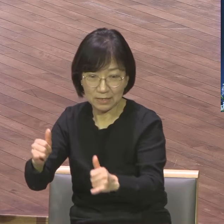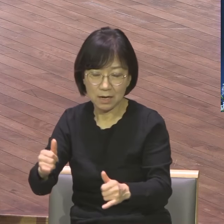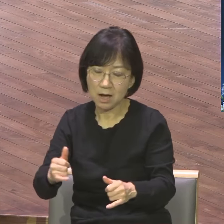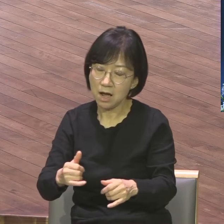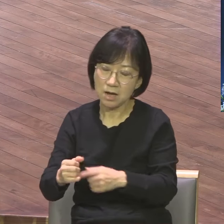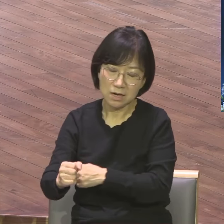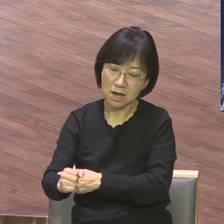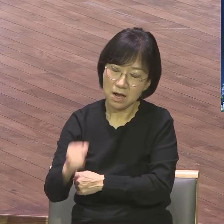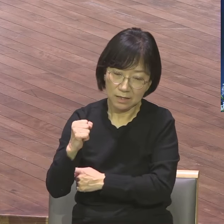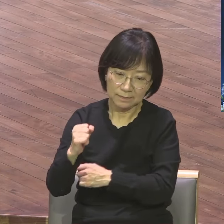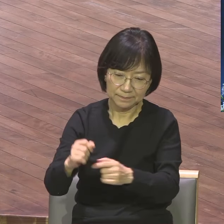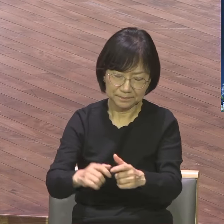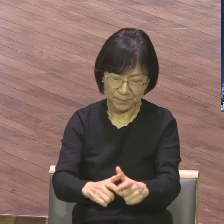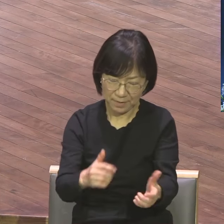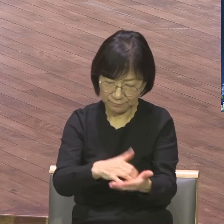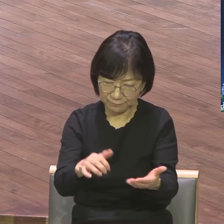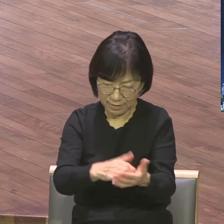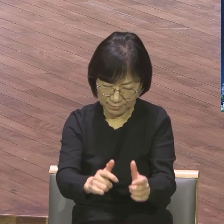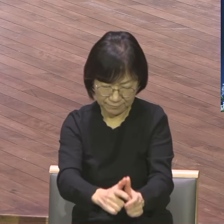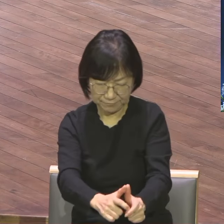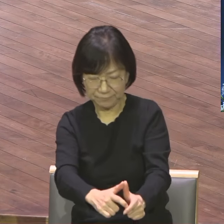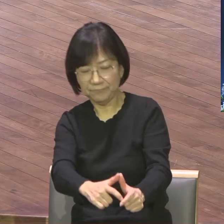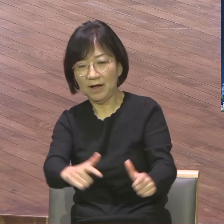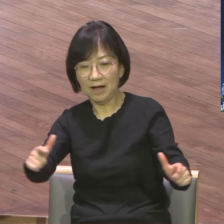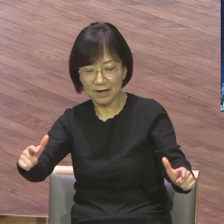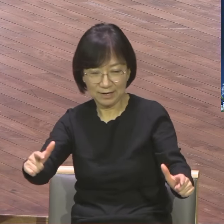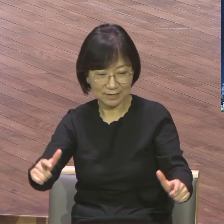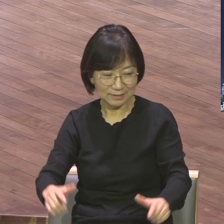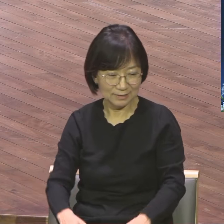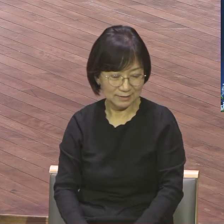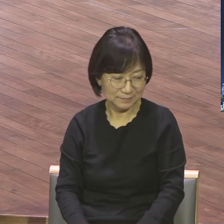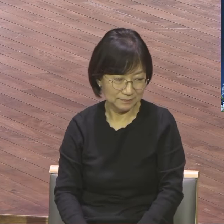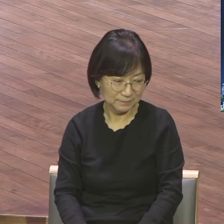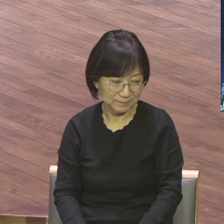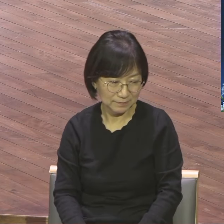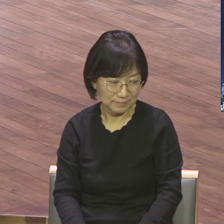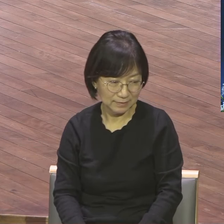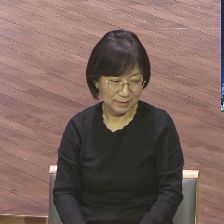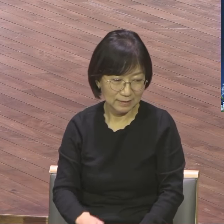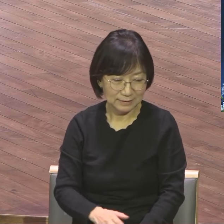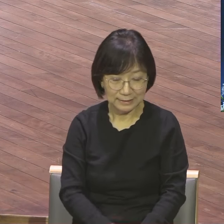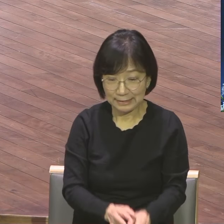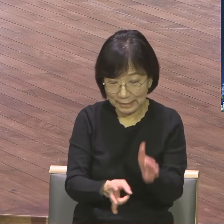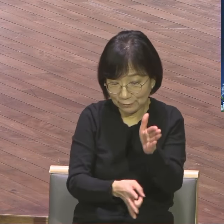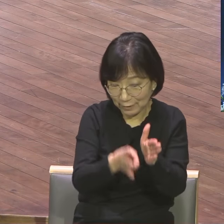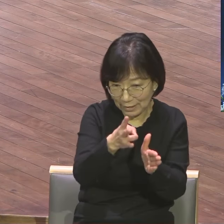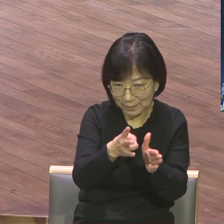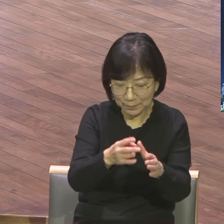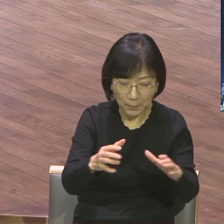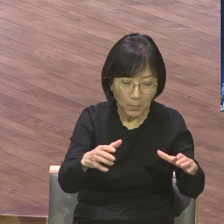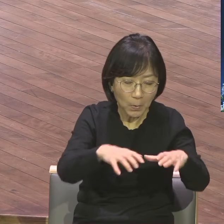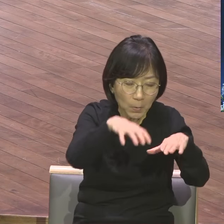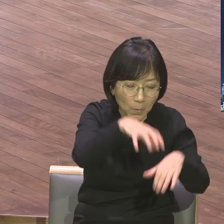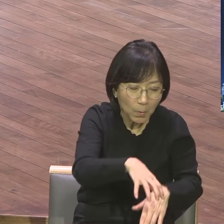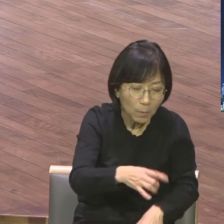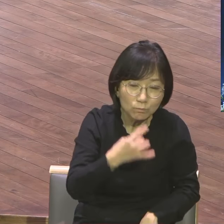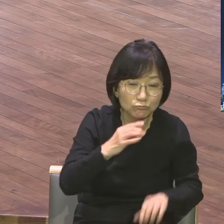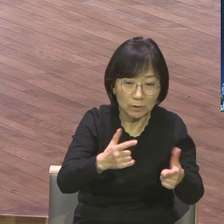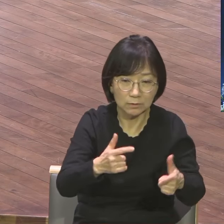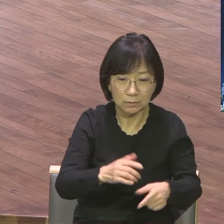초월했습니다. 이제는 유다도 가야 됩니다. 사마리아도 가야 돼요. 땅끝까지 가야 됩니다. 근